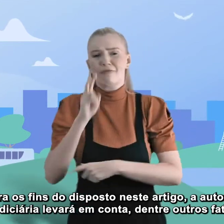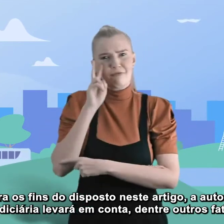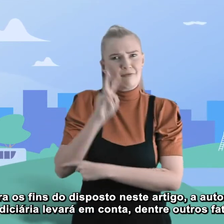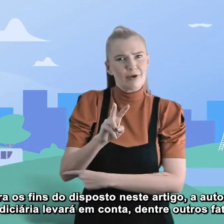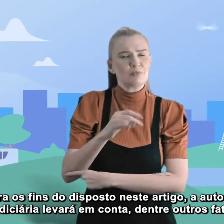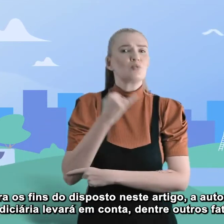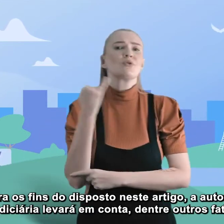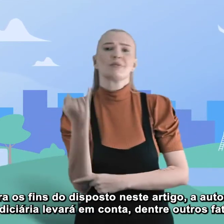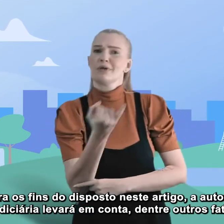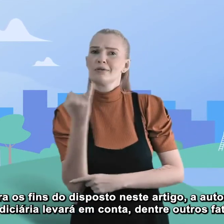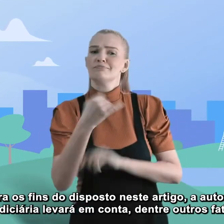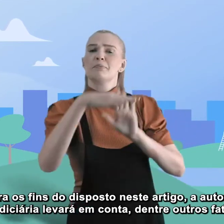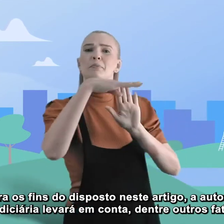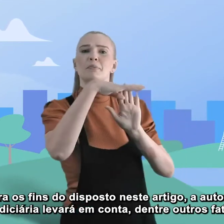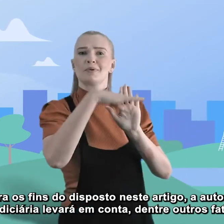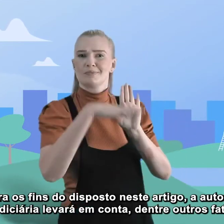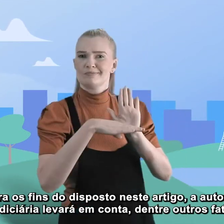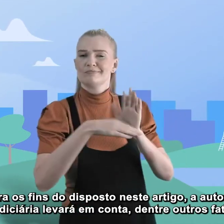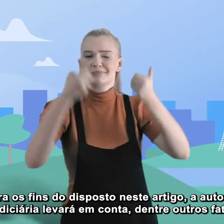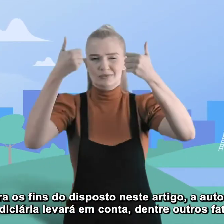em conta, dentre outros fatores,